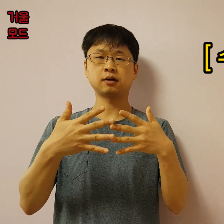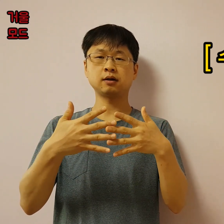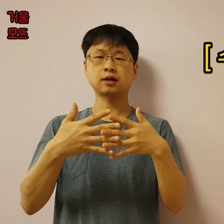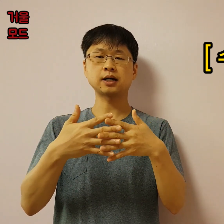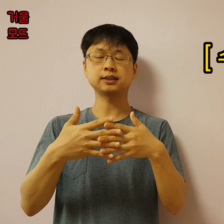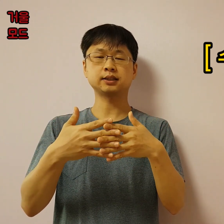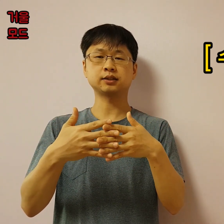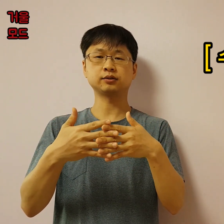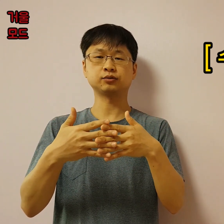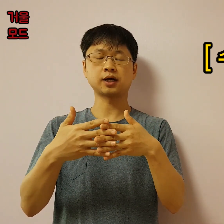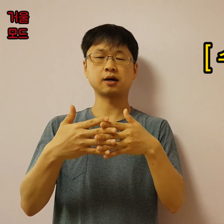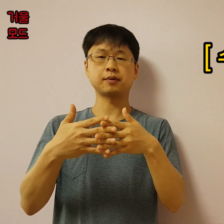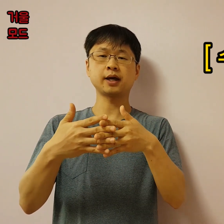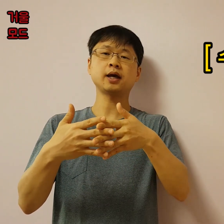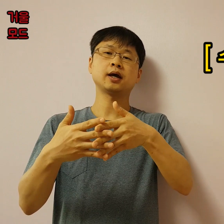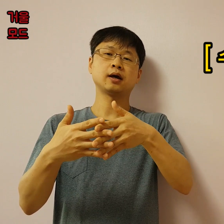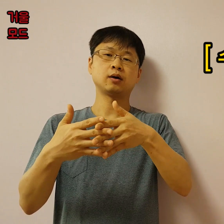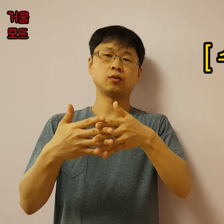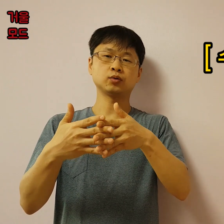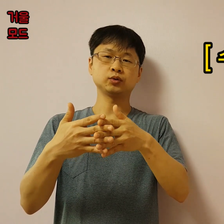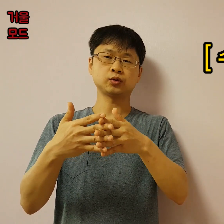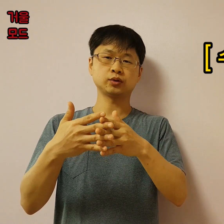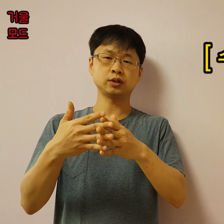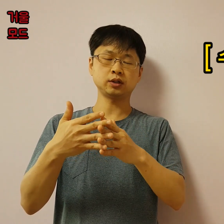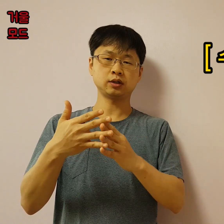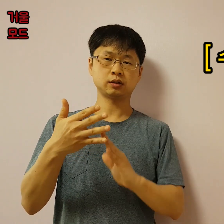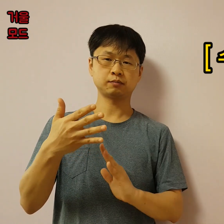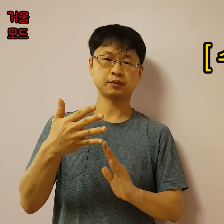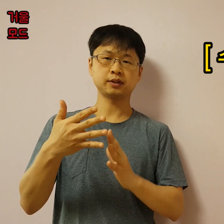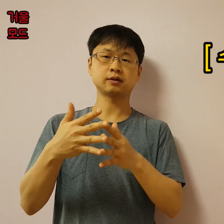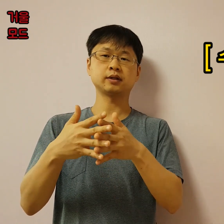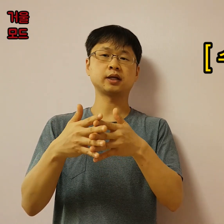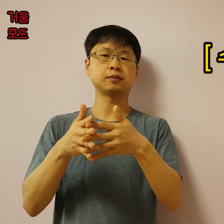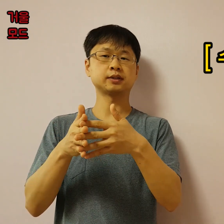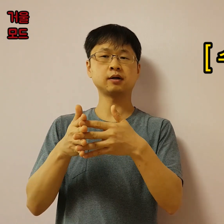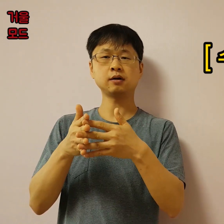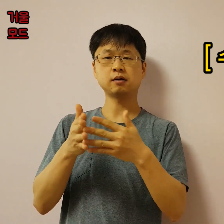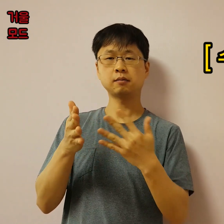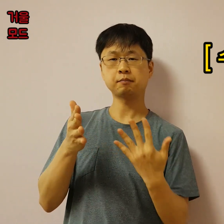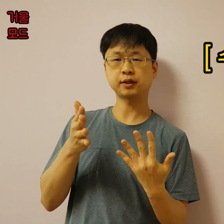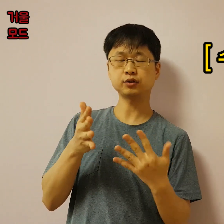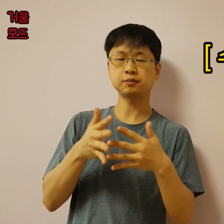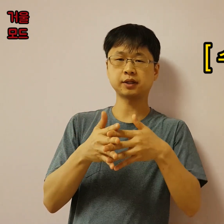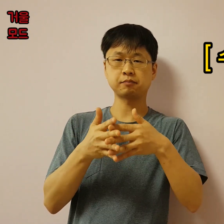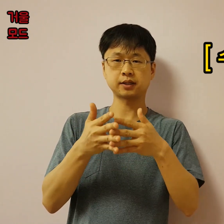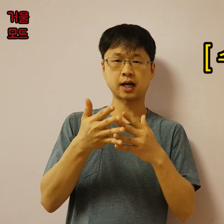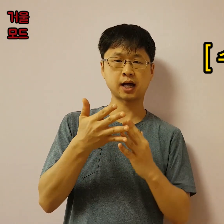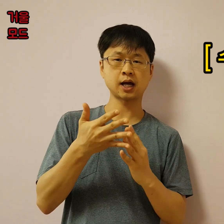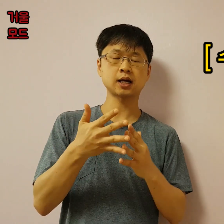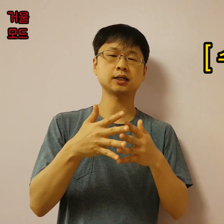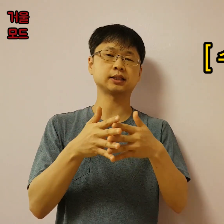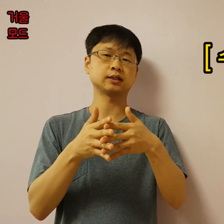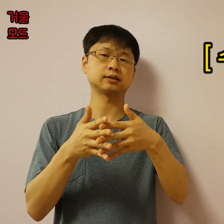벌려서 깍지를 끼워준 다음에 오른손을 비틀어 내리면서 빼주시면 됩니다. 깍지 낀